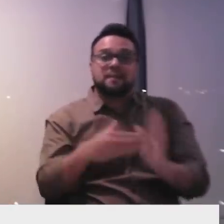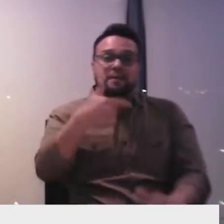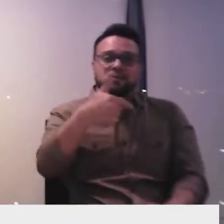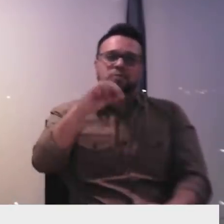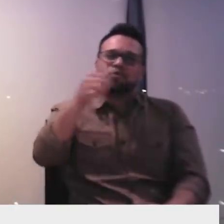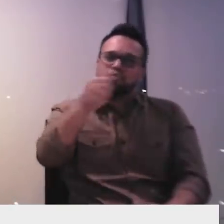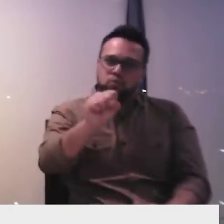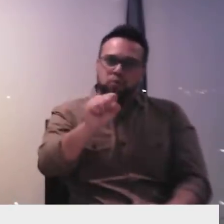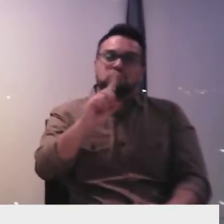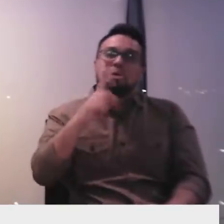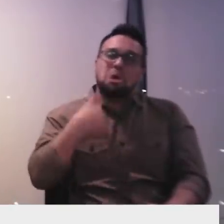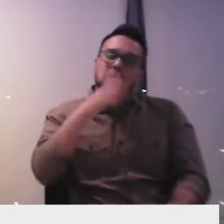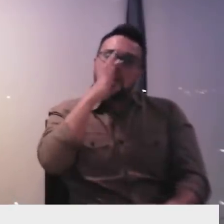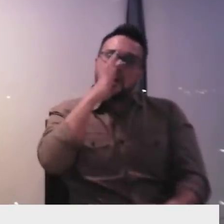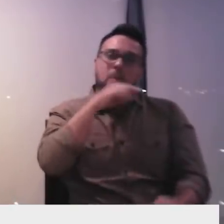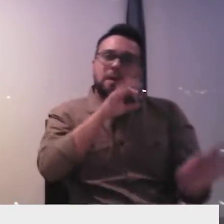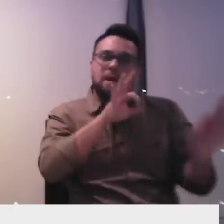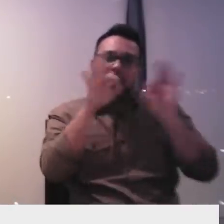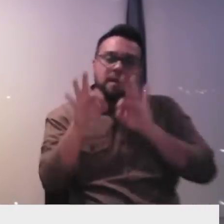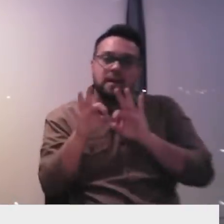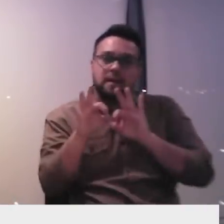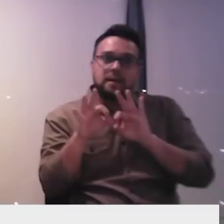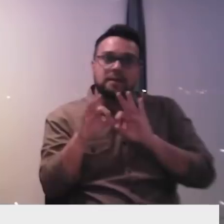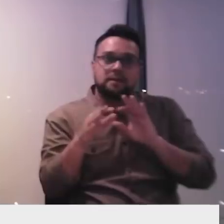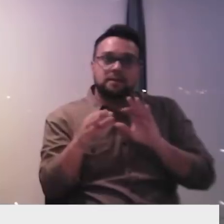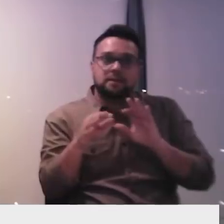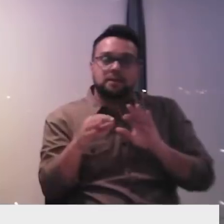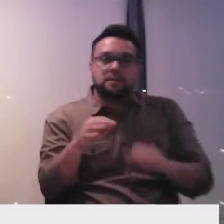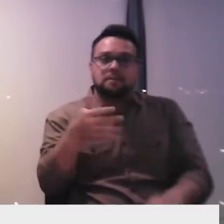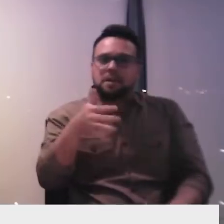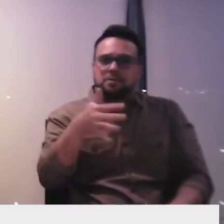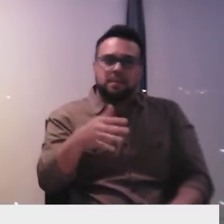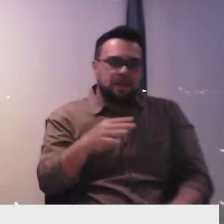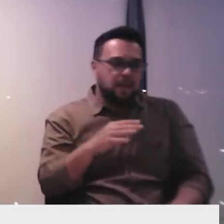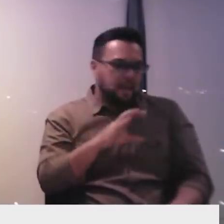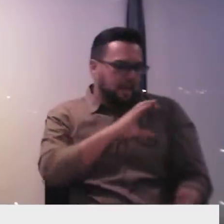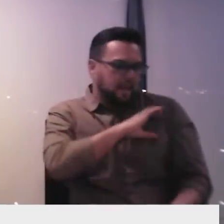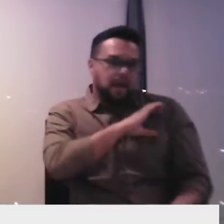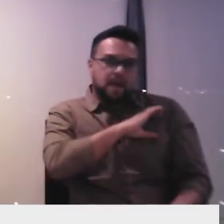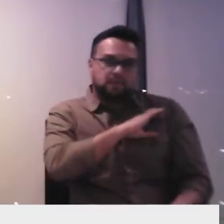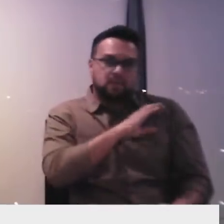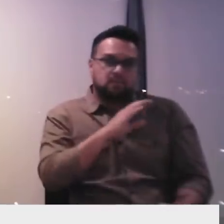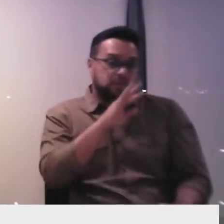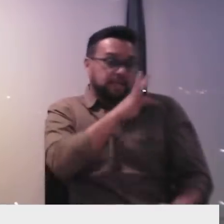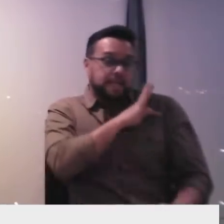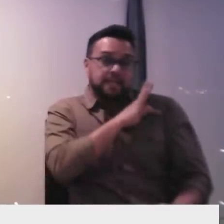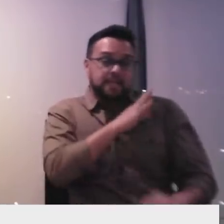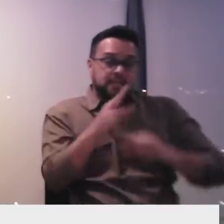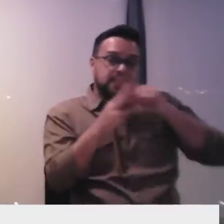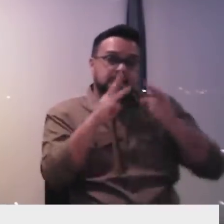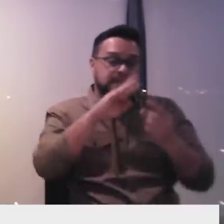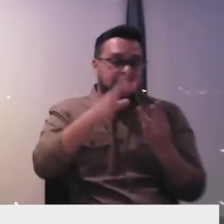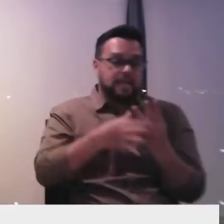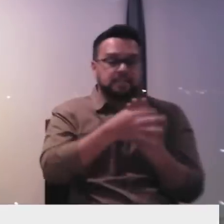2018 eu acompanhei. Nos últimos 10 anos, a média de capitães e tenentes das três forças que deixavam a